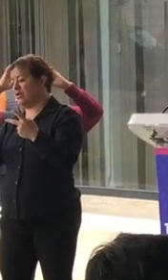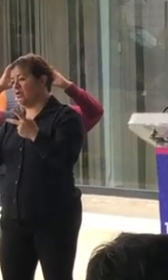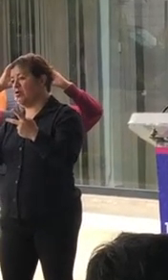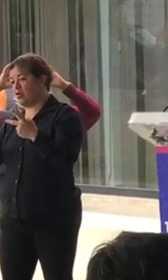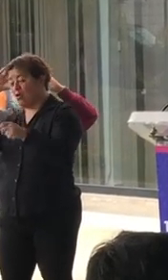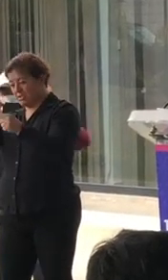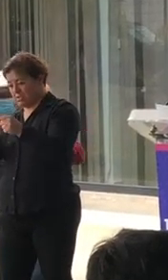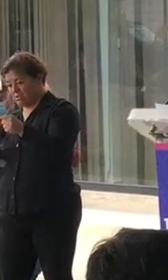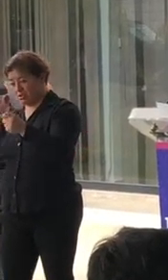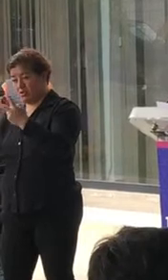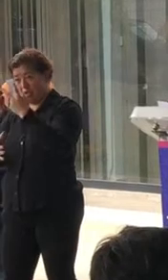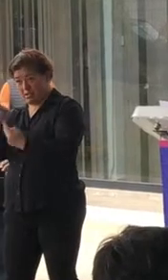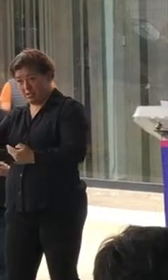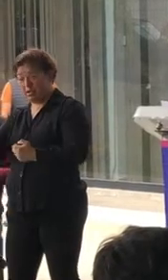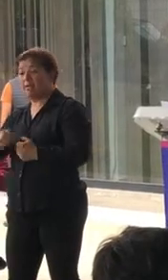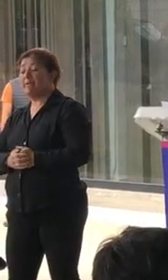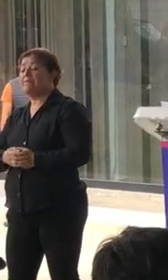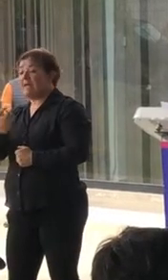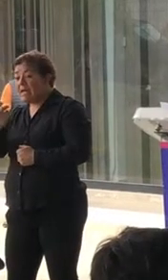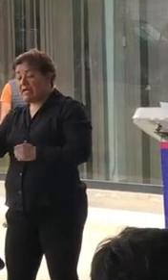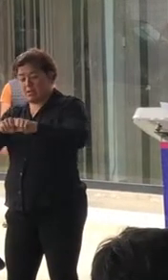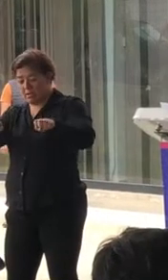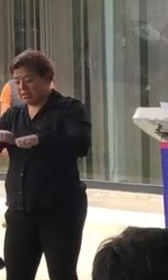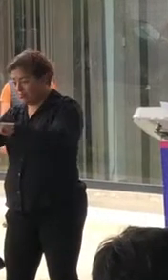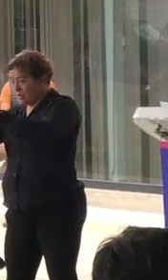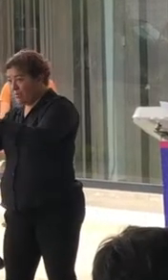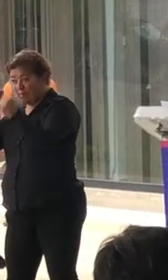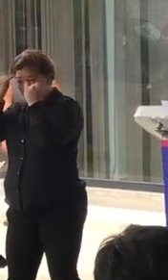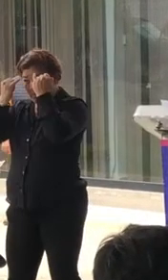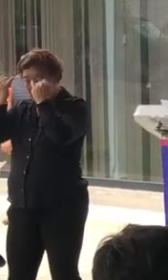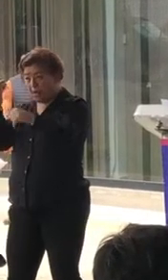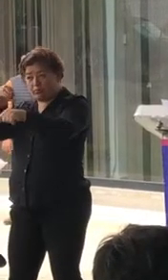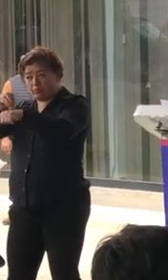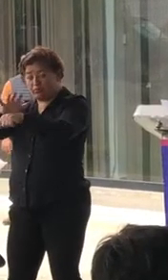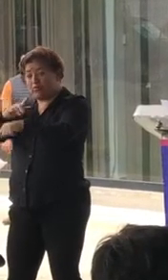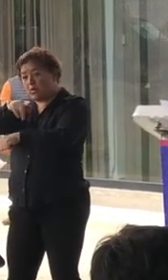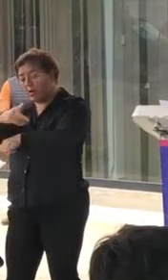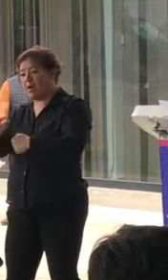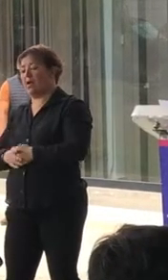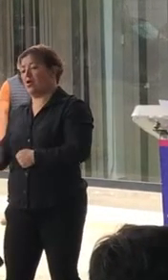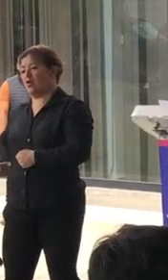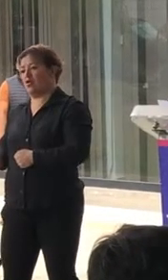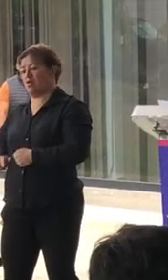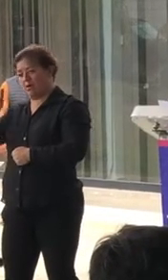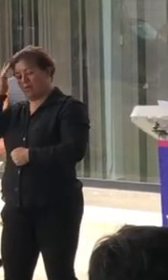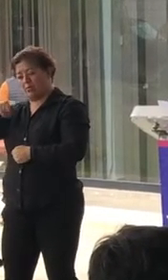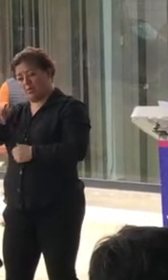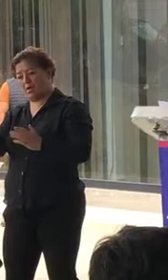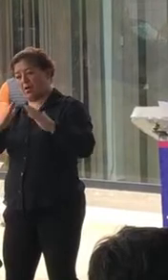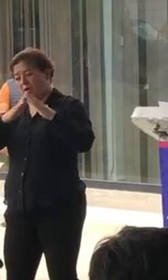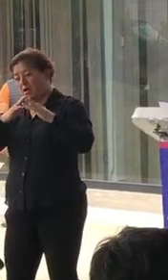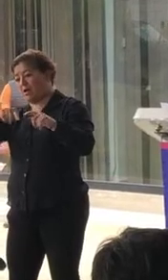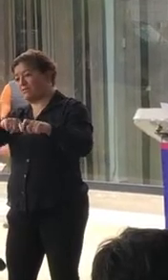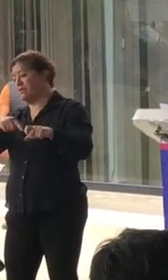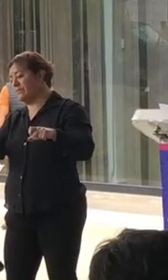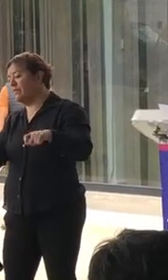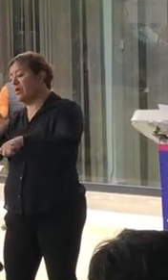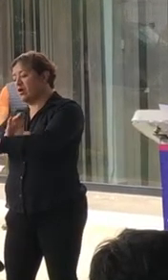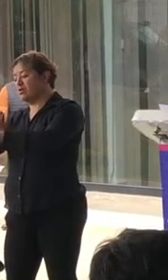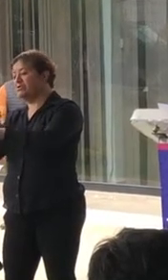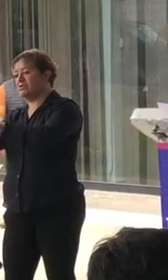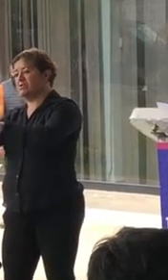estos equipos serán estratégicamente colocados en el palacio de gobierno en la coordinación estatal de